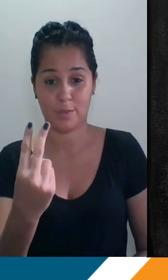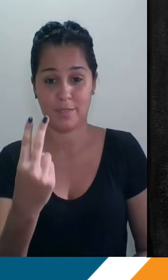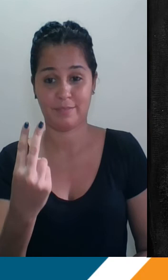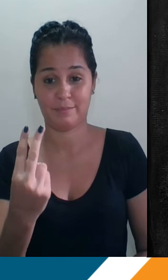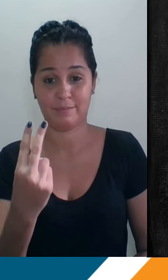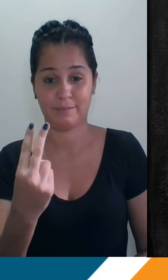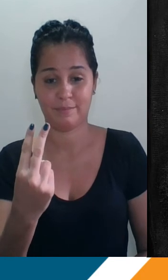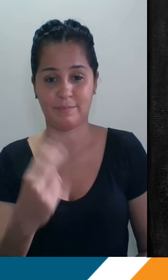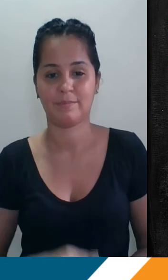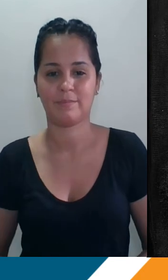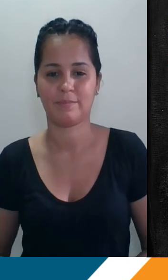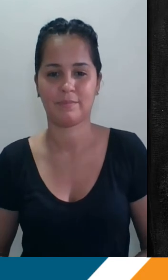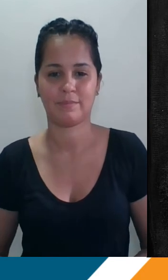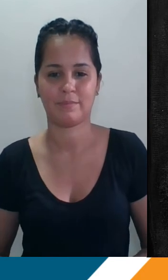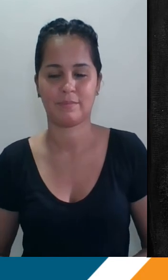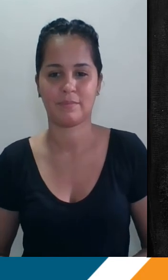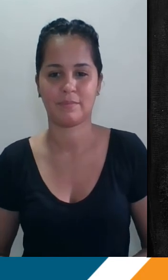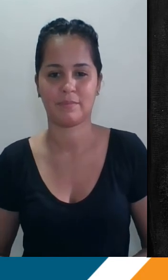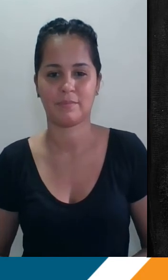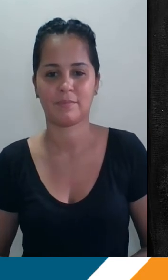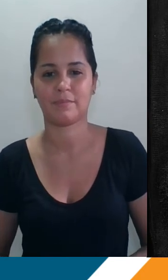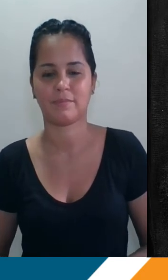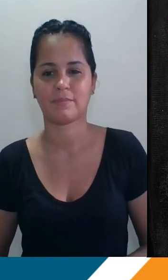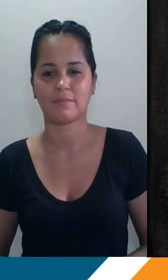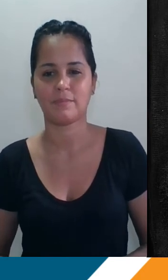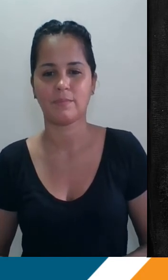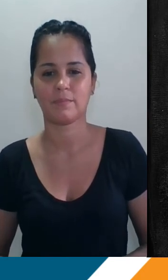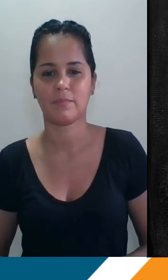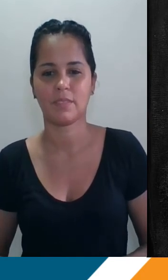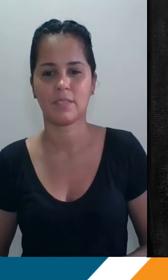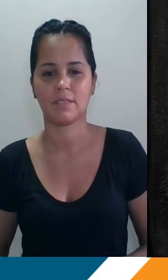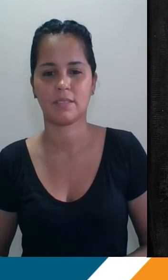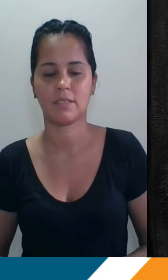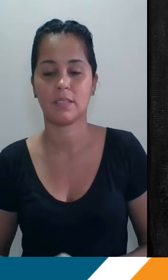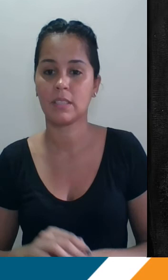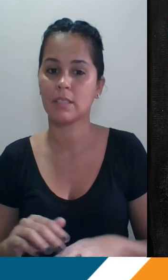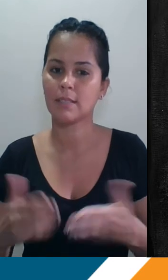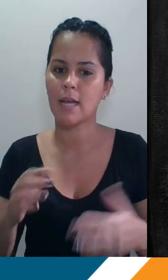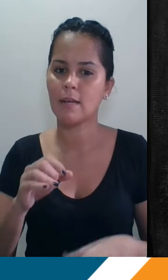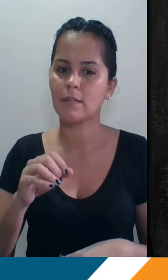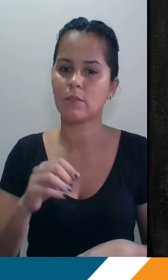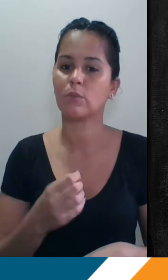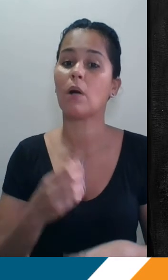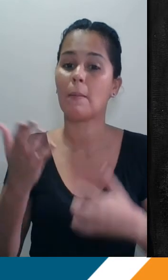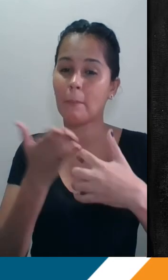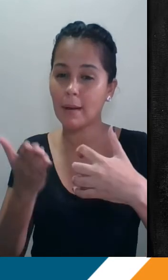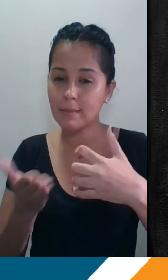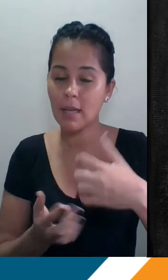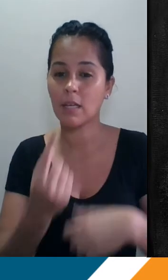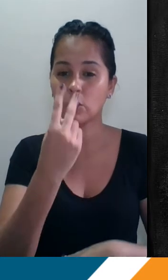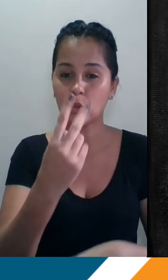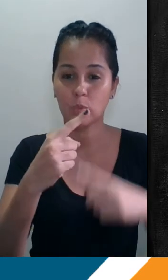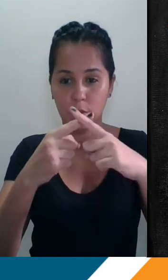204,02, dividido por 102,01, dá exatamente 2. Então, o valor da parcela vai ser 2